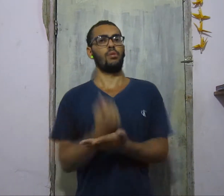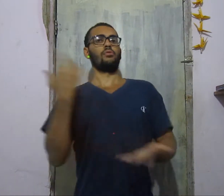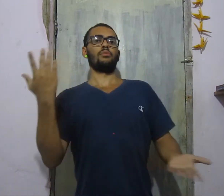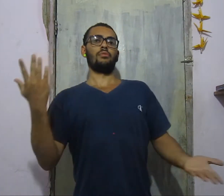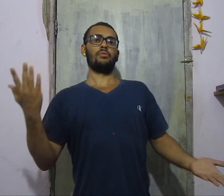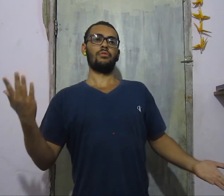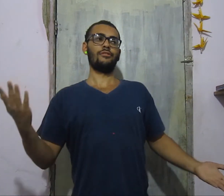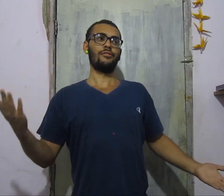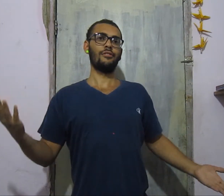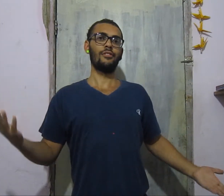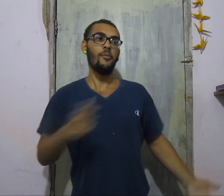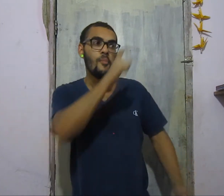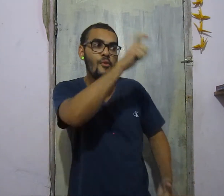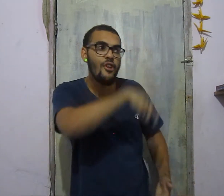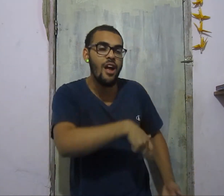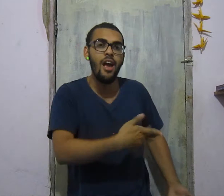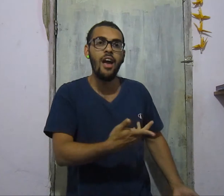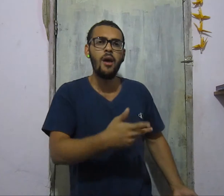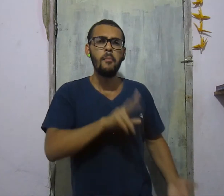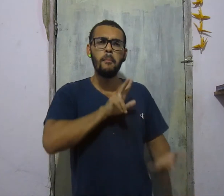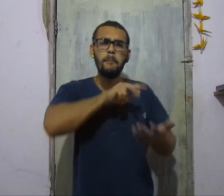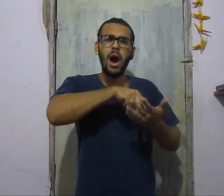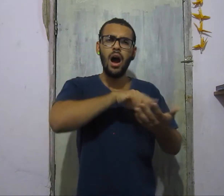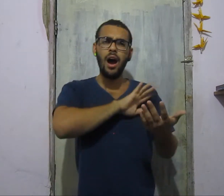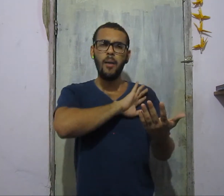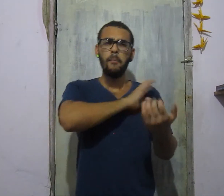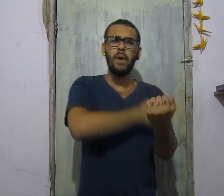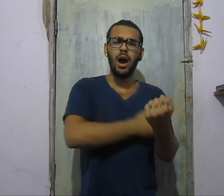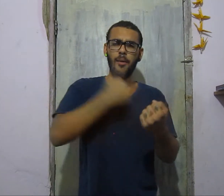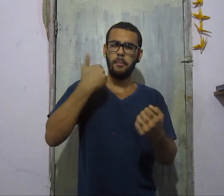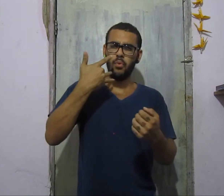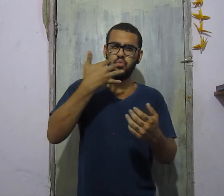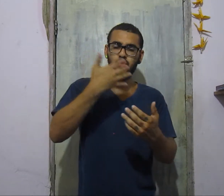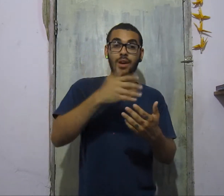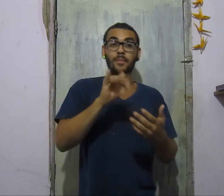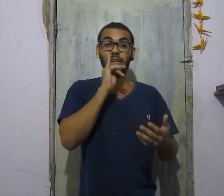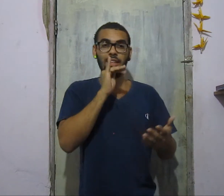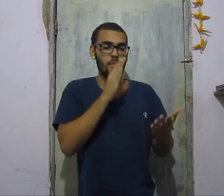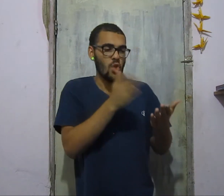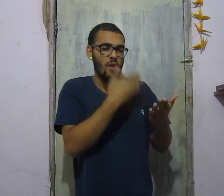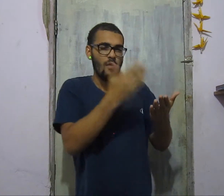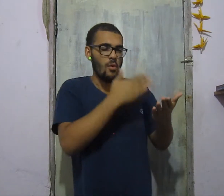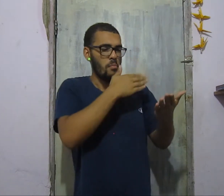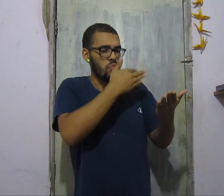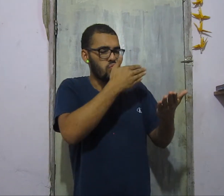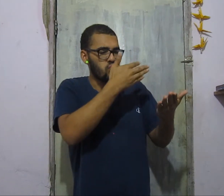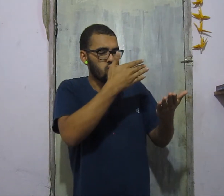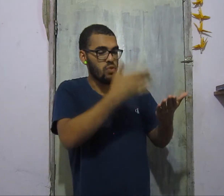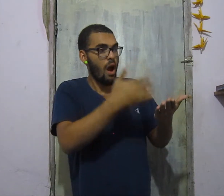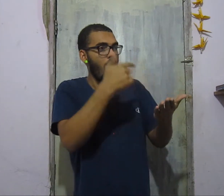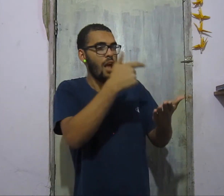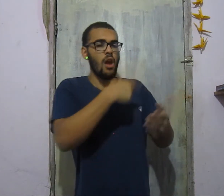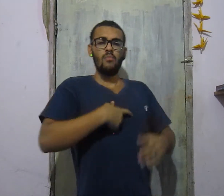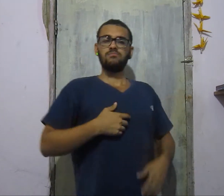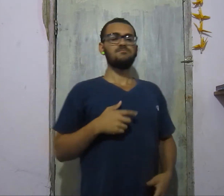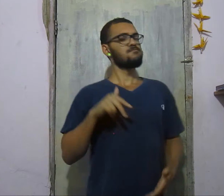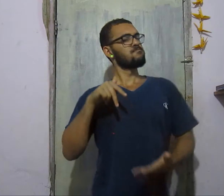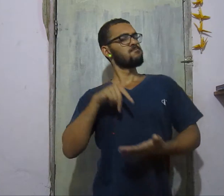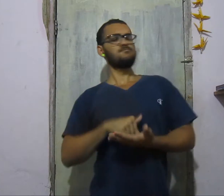quê? Pensa, uma mulher totalmente empoderada, uma mulher forte que durante o livro vinha se desenvolvendo de maneira muito